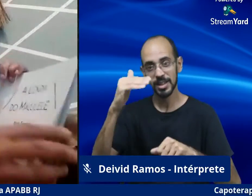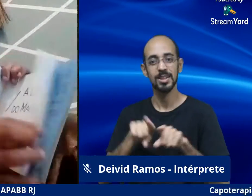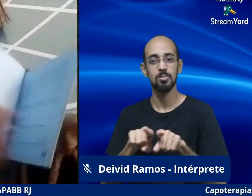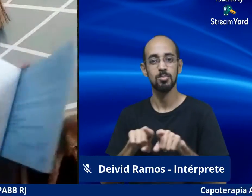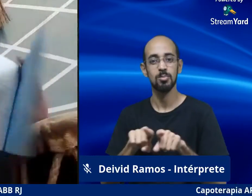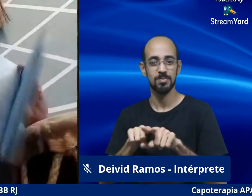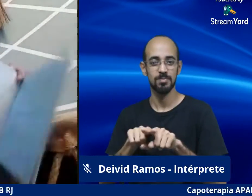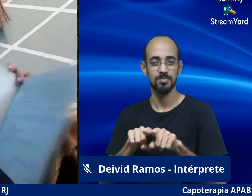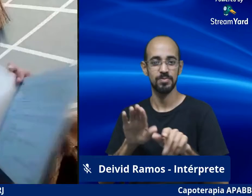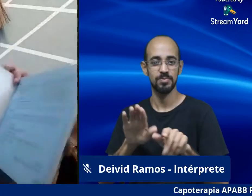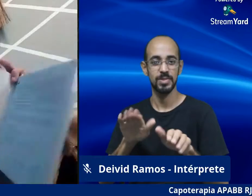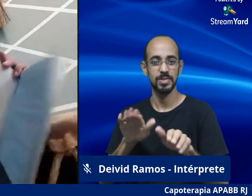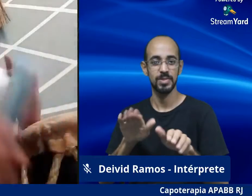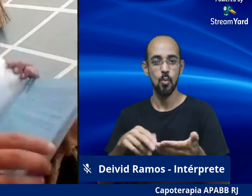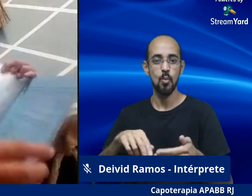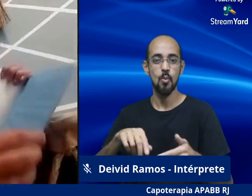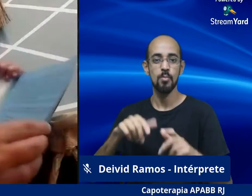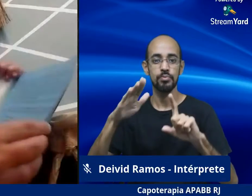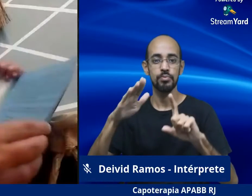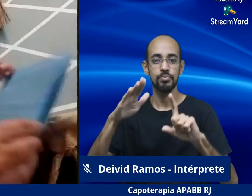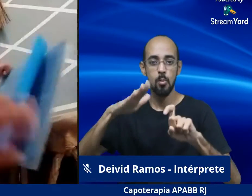Maculelê.